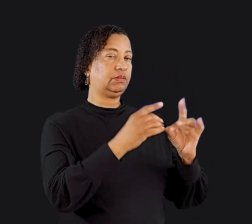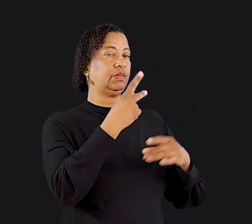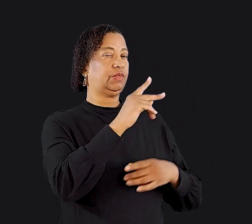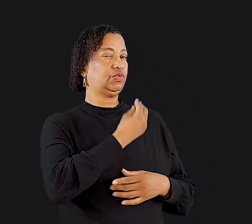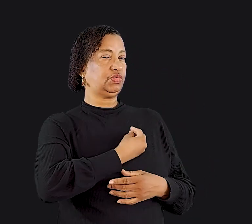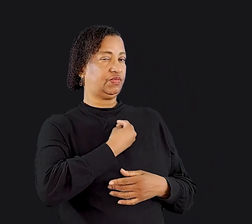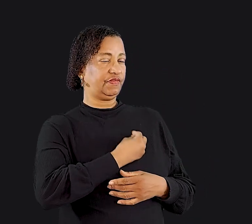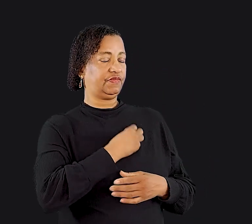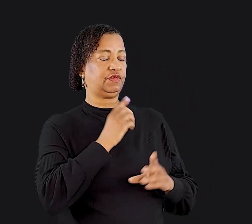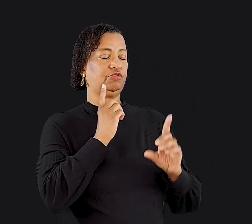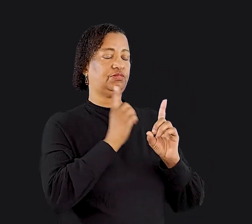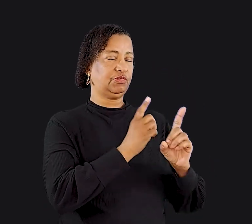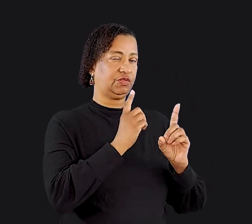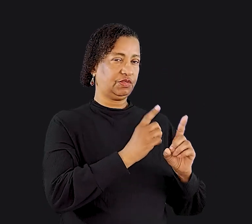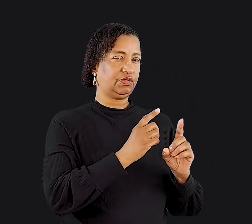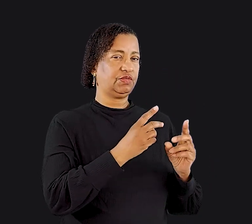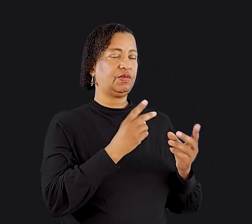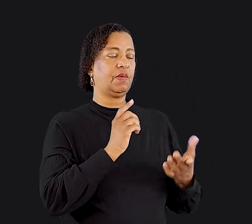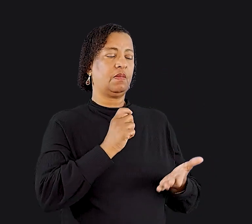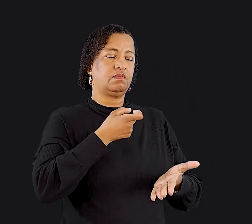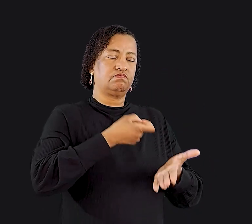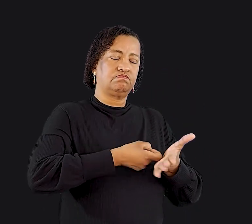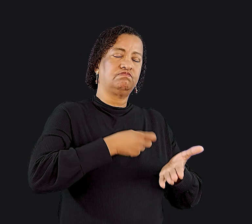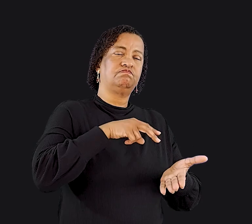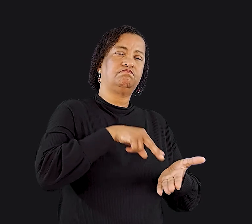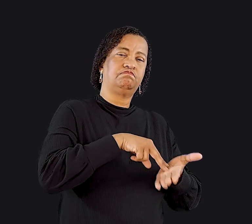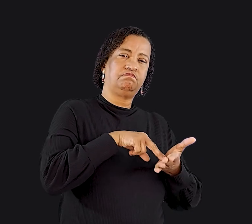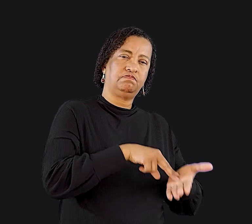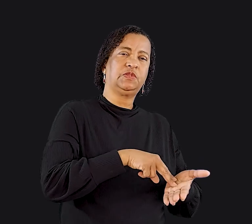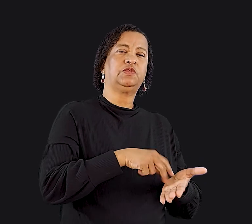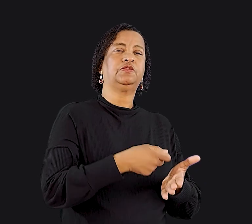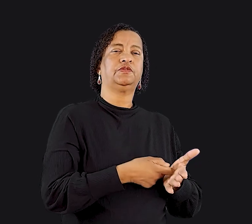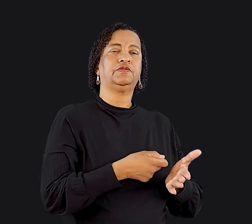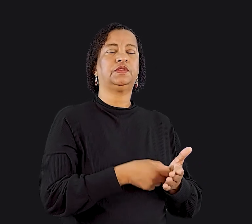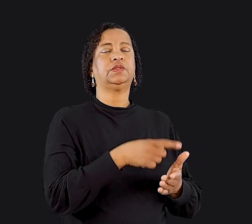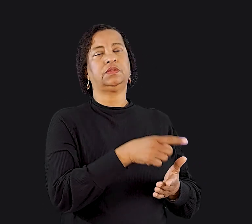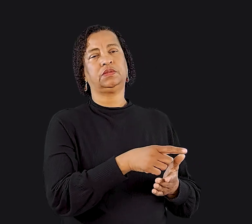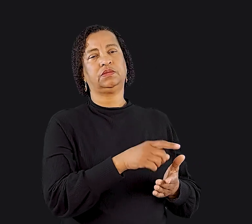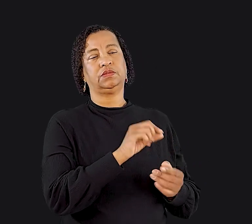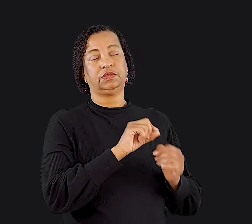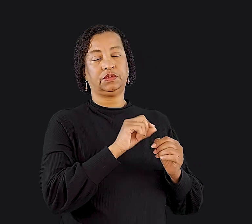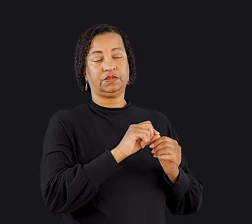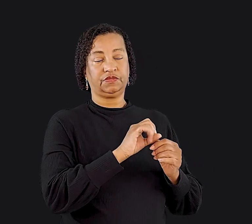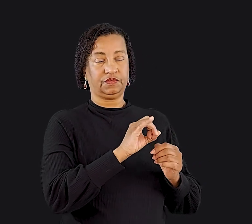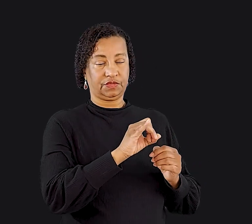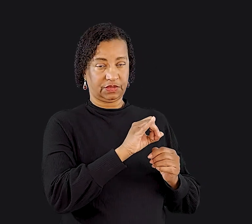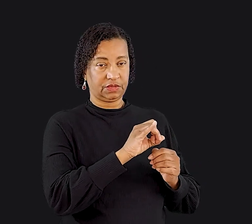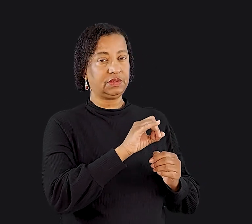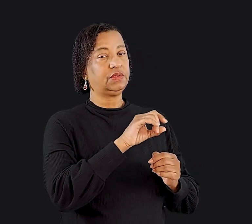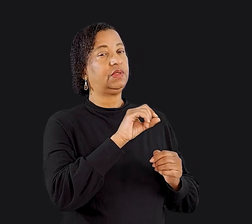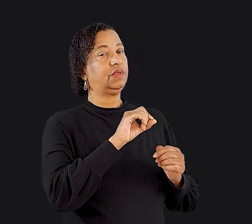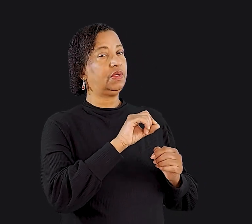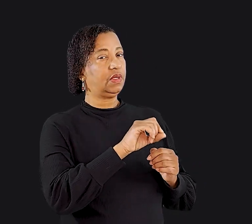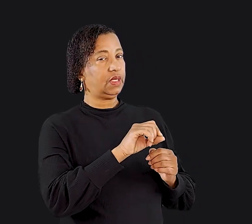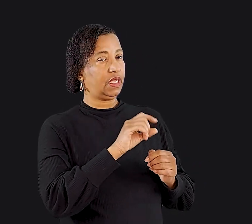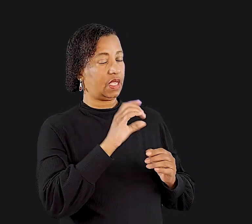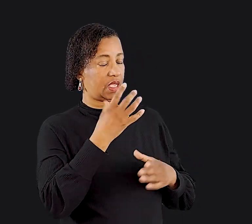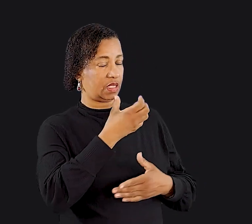bem para a sua própria vida e para a doutrina, perseverando nesses deveres, pois agindo assim, você salvará tanto a si